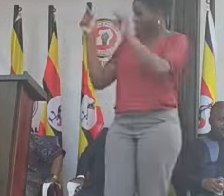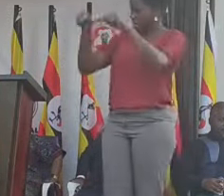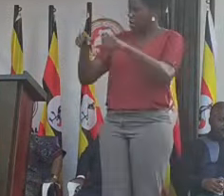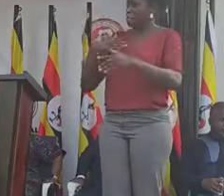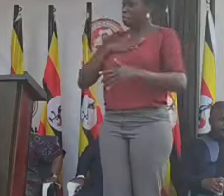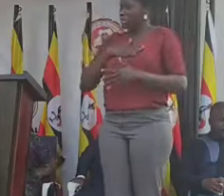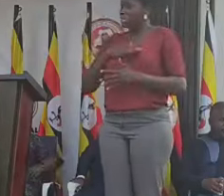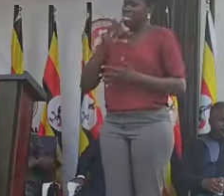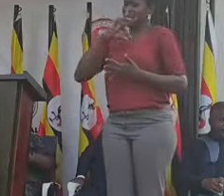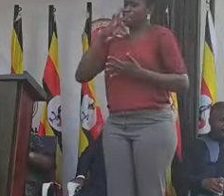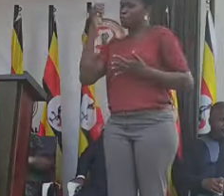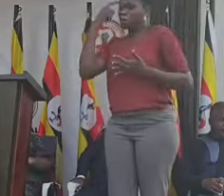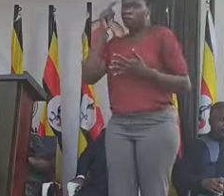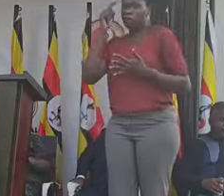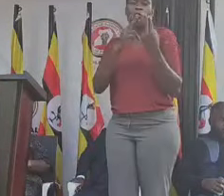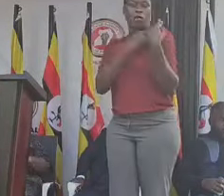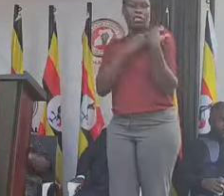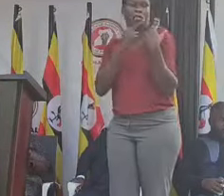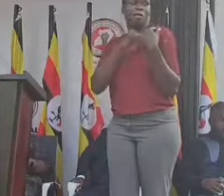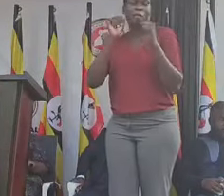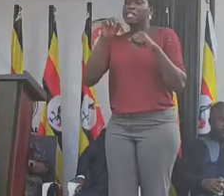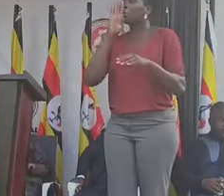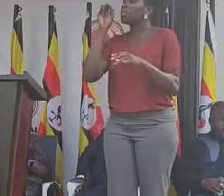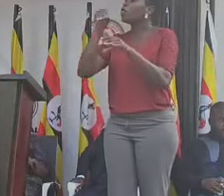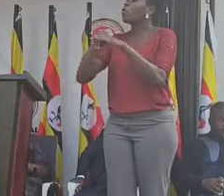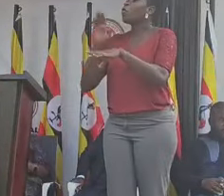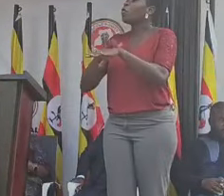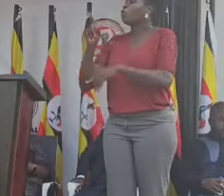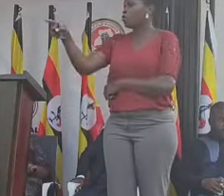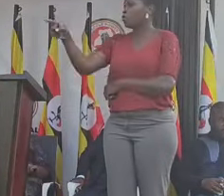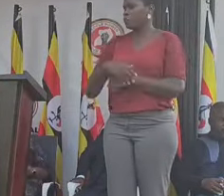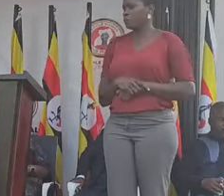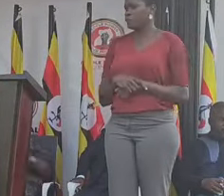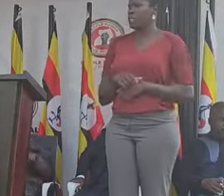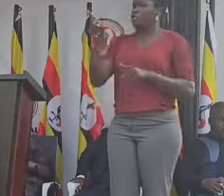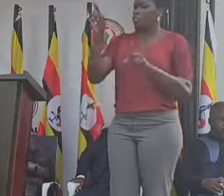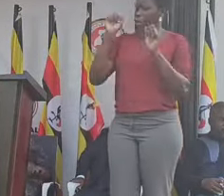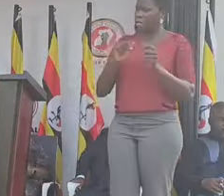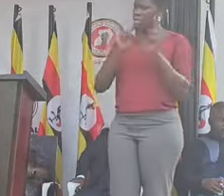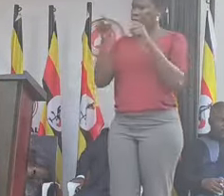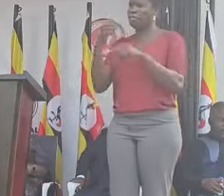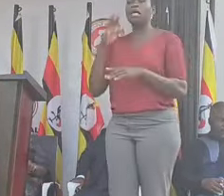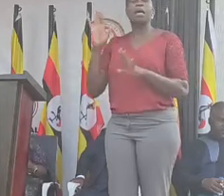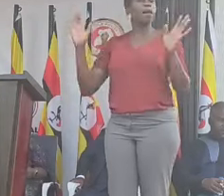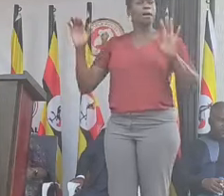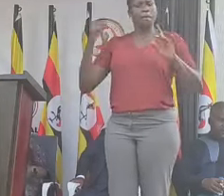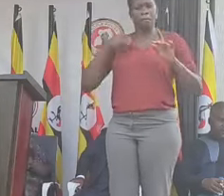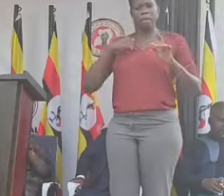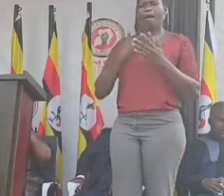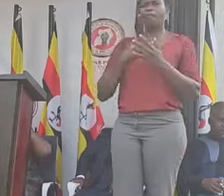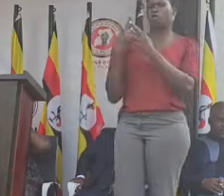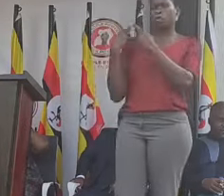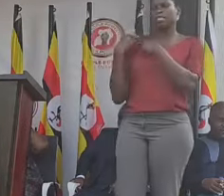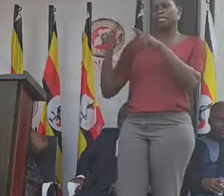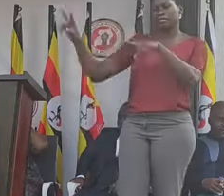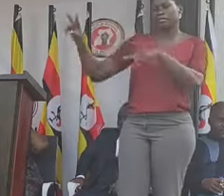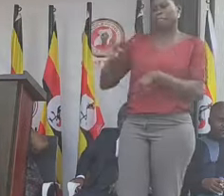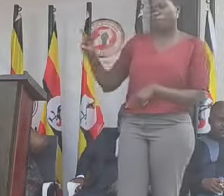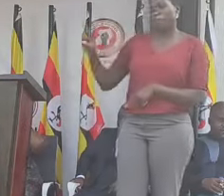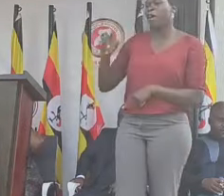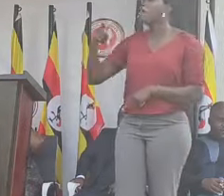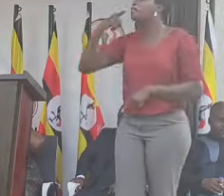omwoyo ogw'obuvunaanyizibwa gukubeereko. Obeere ng'omanyi nti nawe ina obuvunaanyizibwa bwe bumu ne